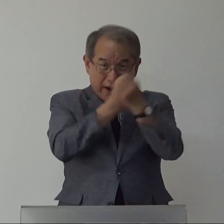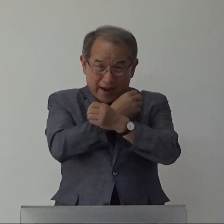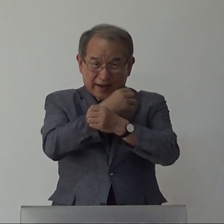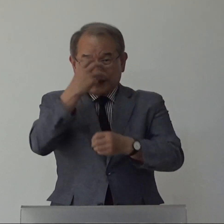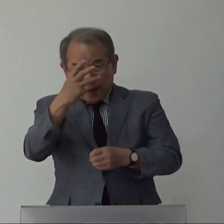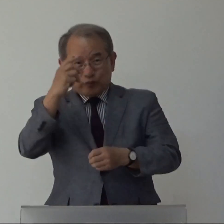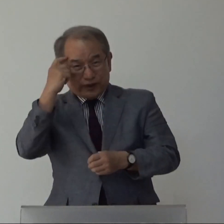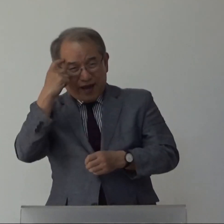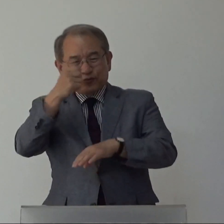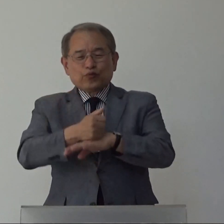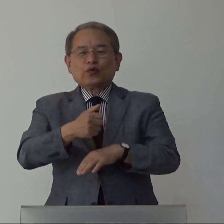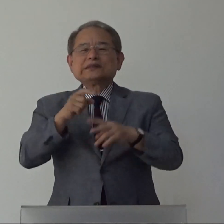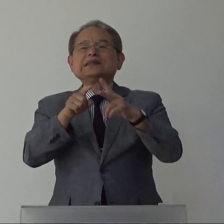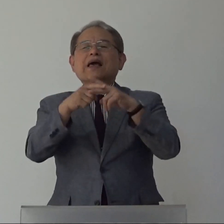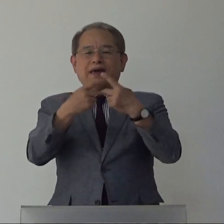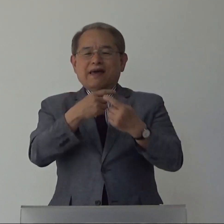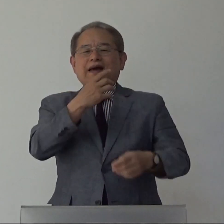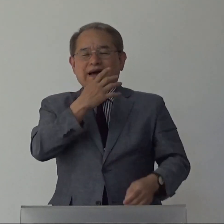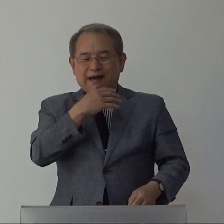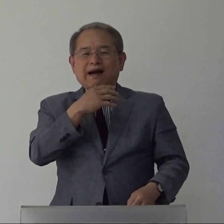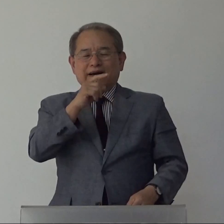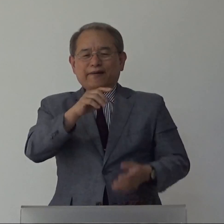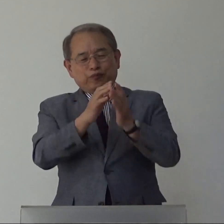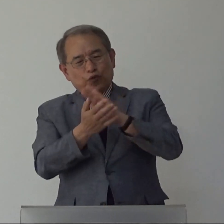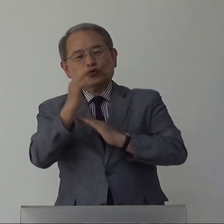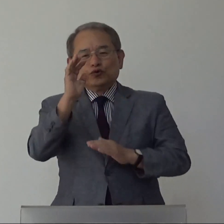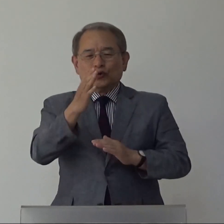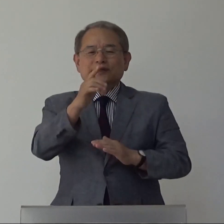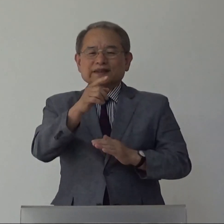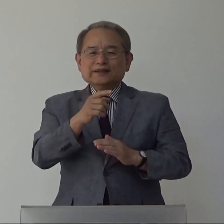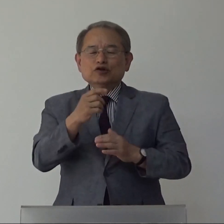오해를 3번 생각하면 이해가 됩니다.